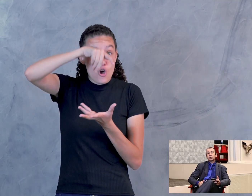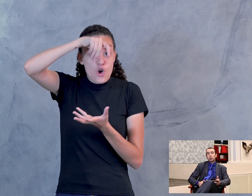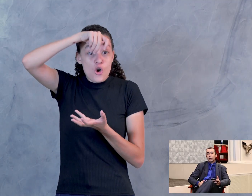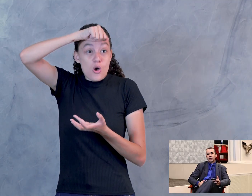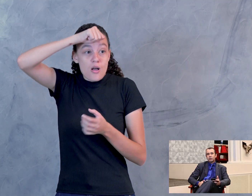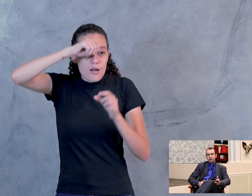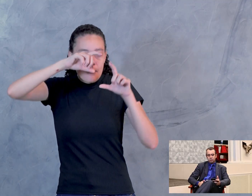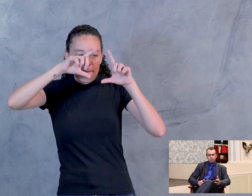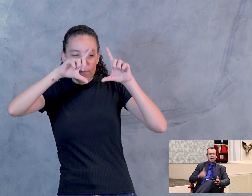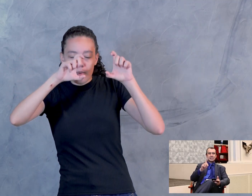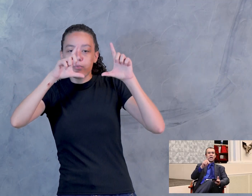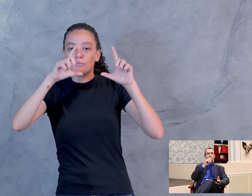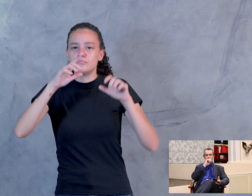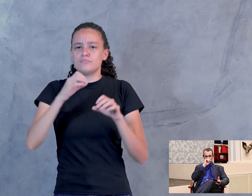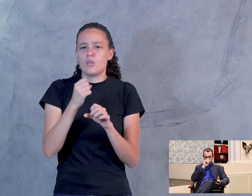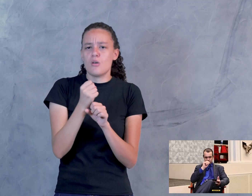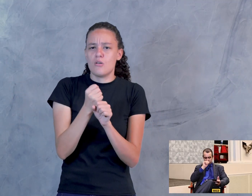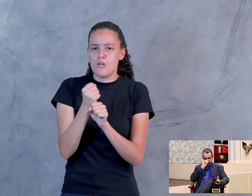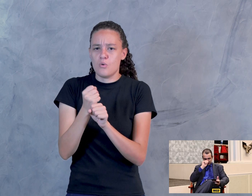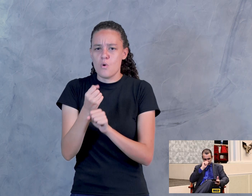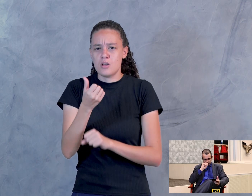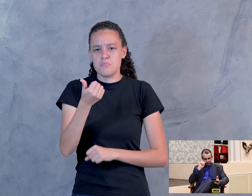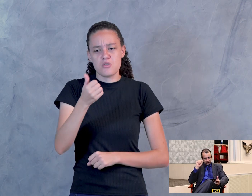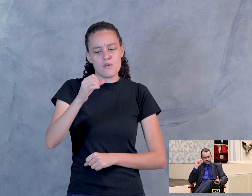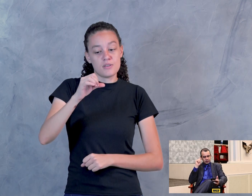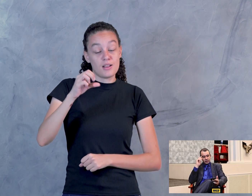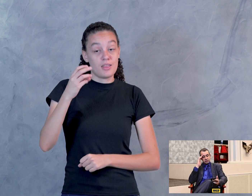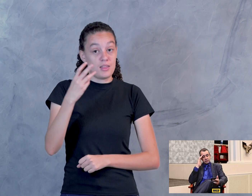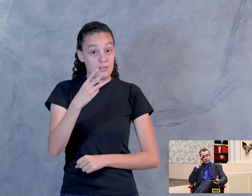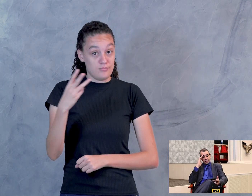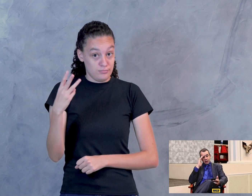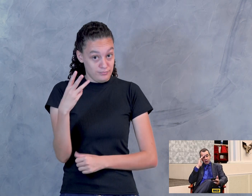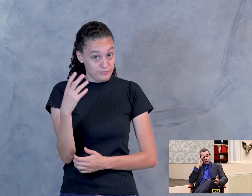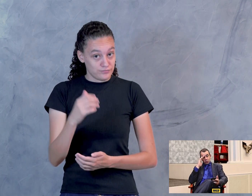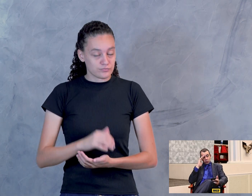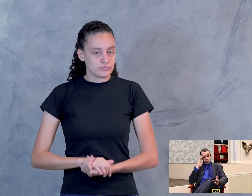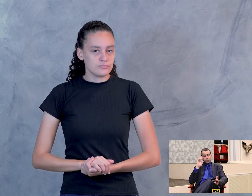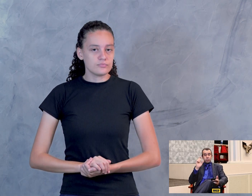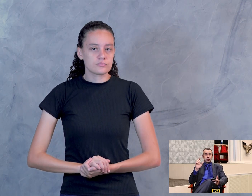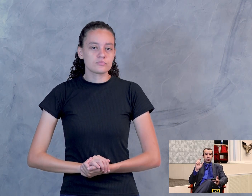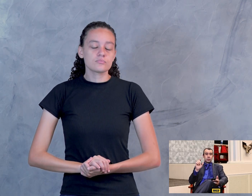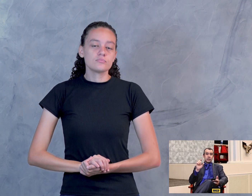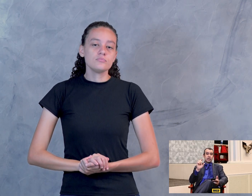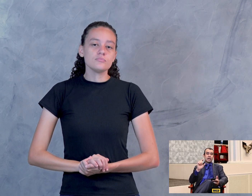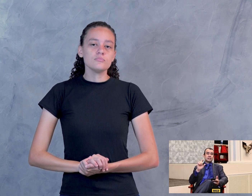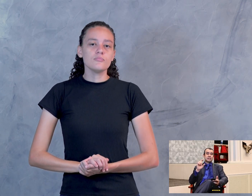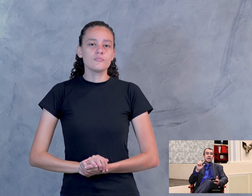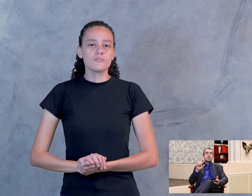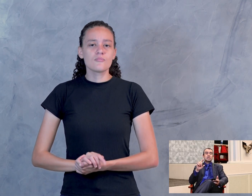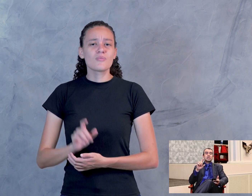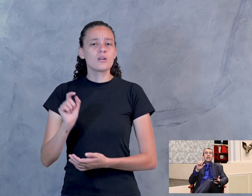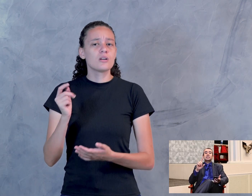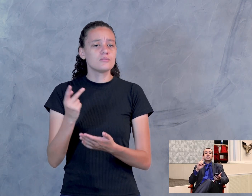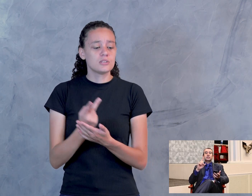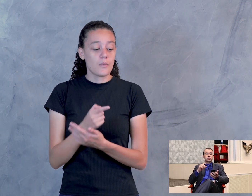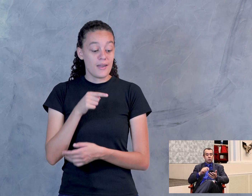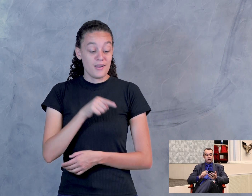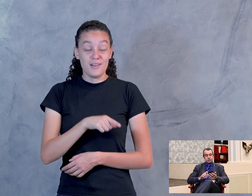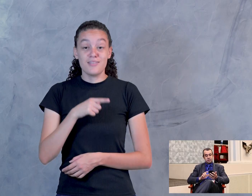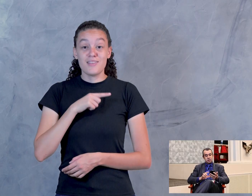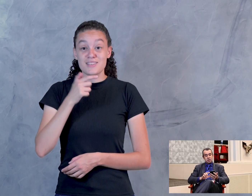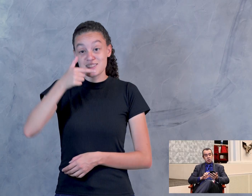já fotografado. Mas lá em 1933, ele recebe